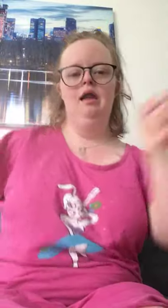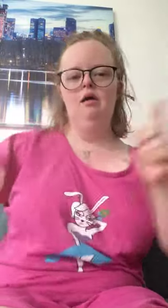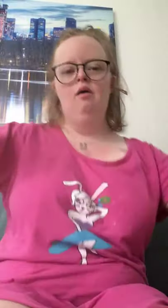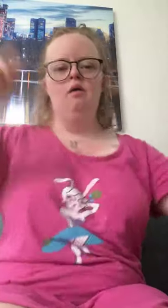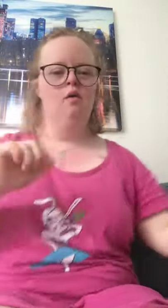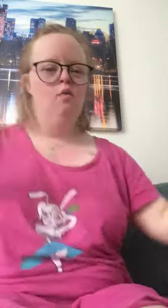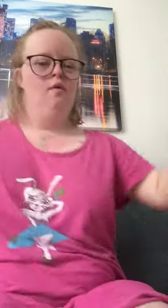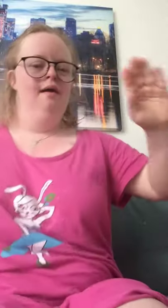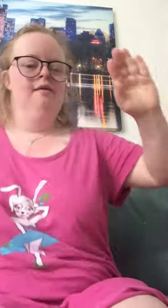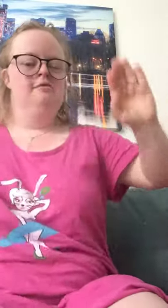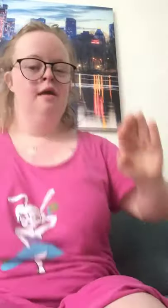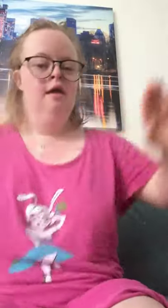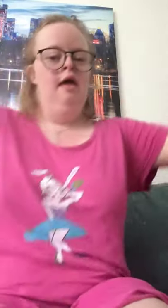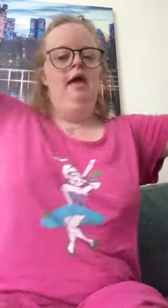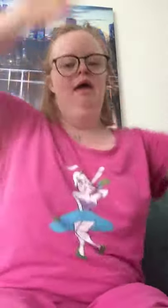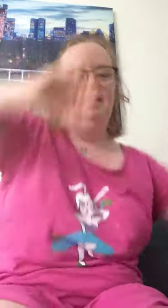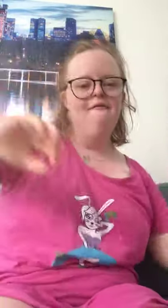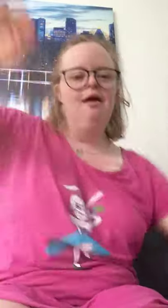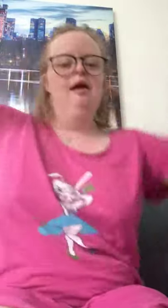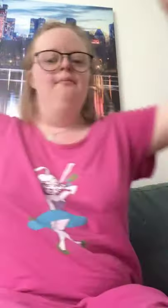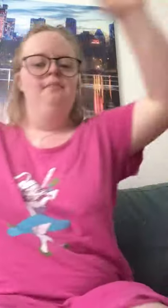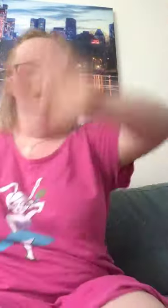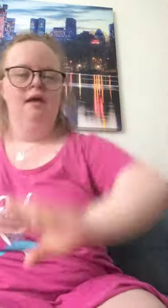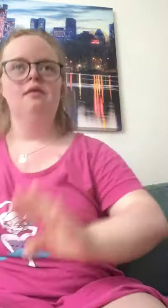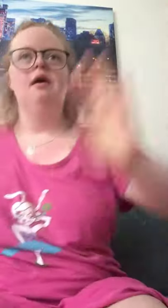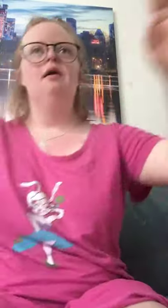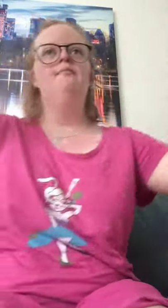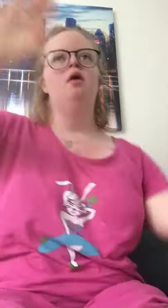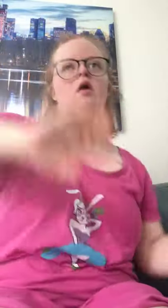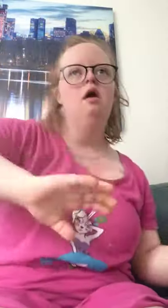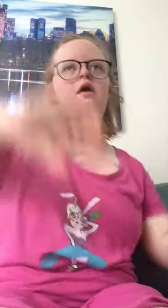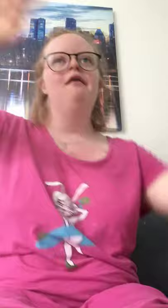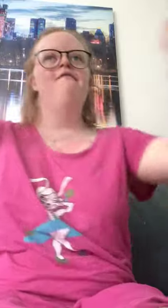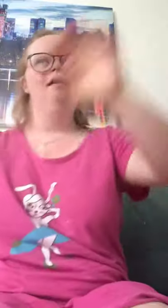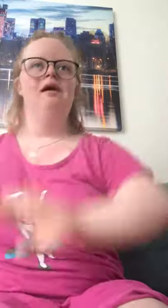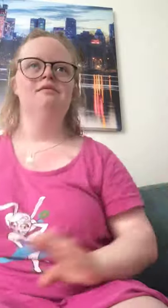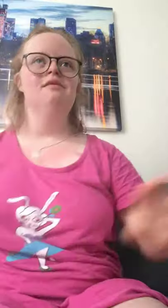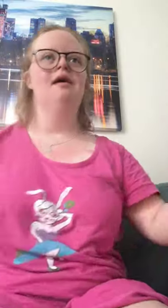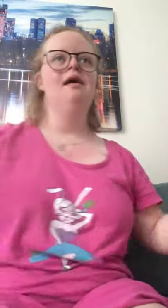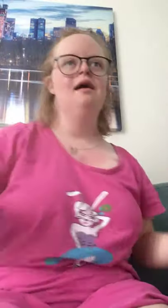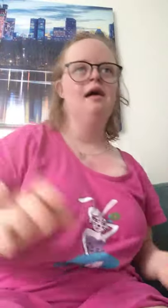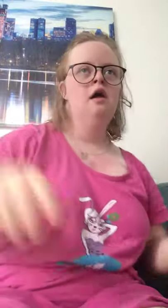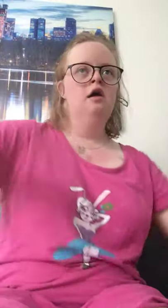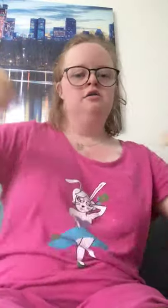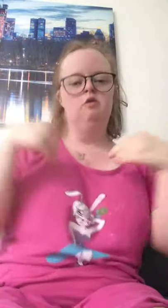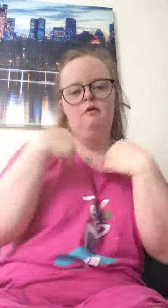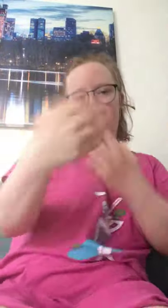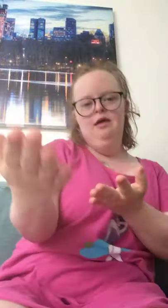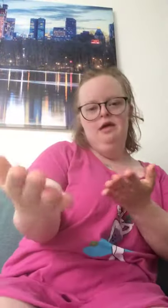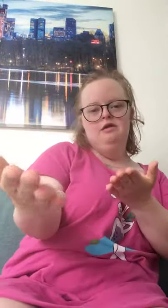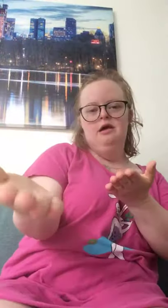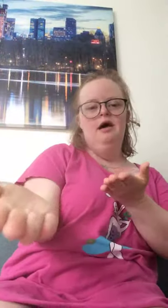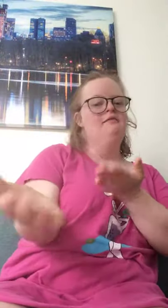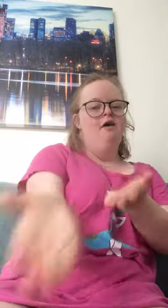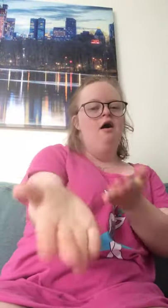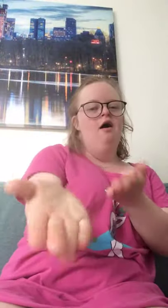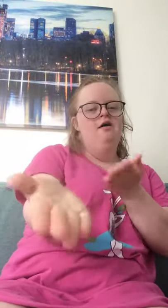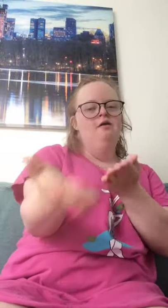Lovis! Även mina bara vänner Så visa vad du